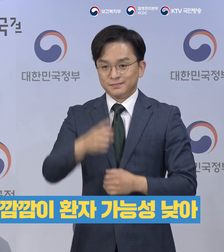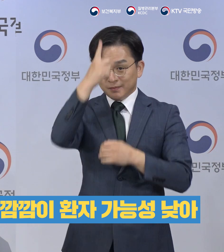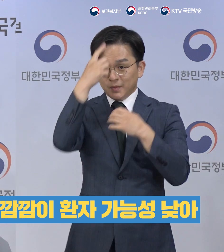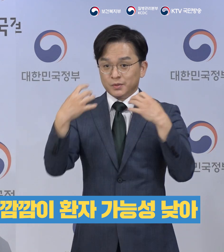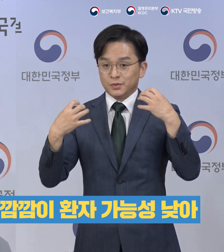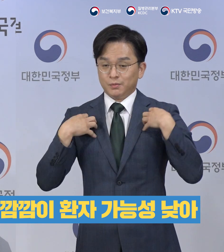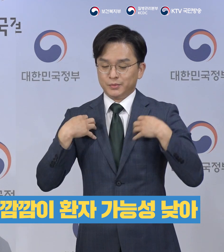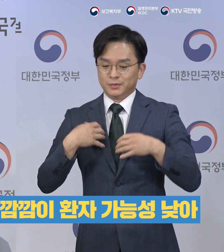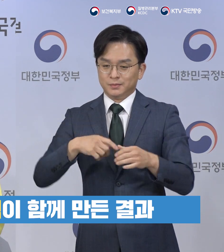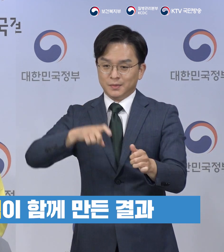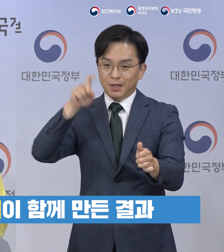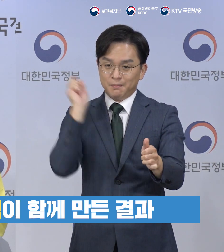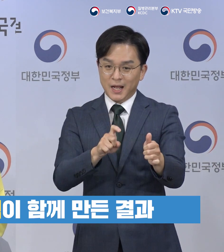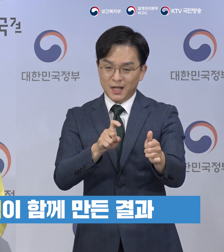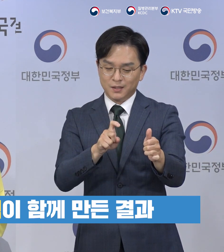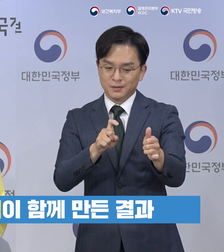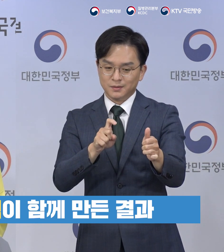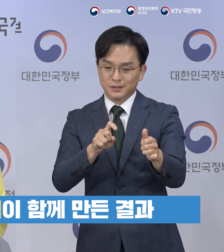낮다는 점을 시사합니다.